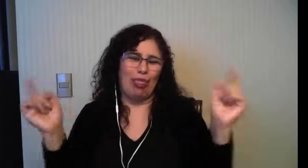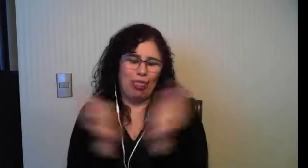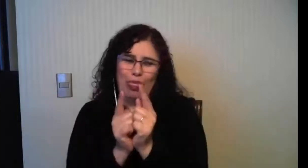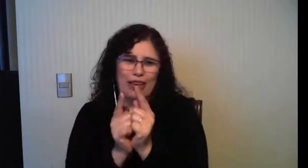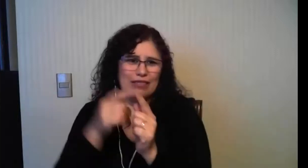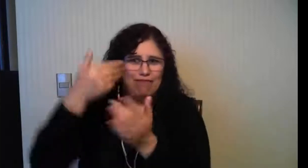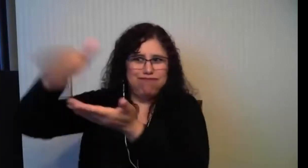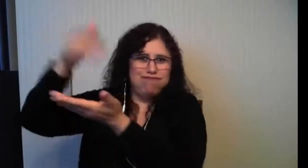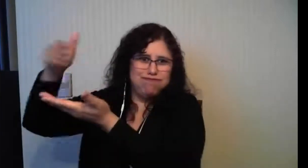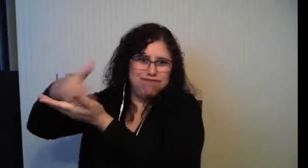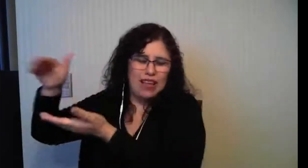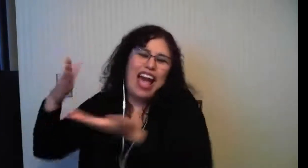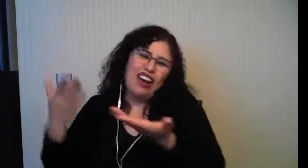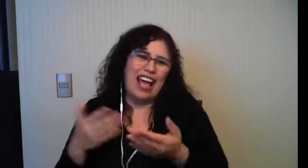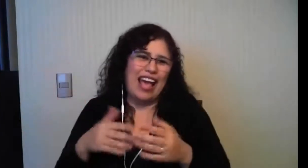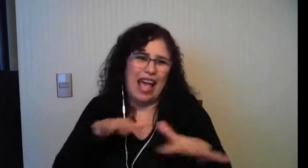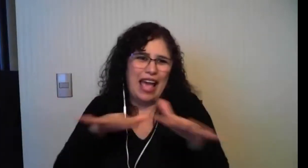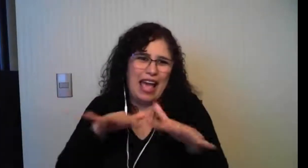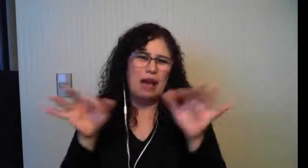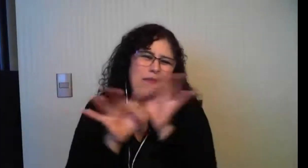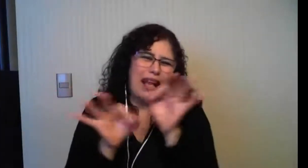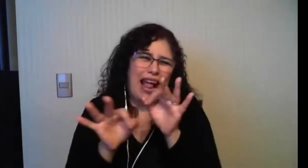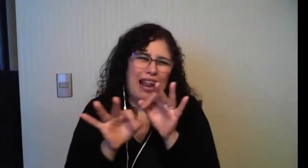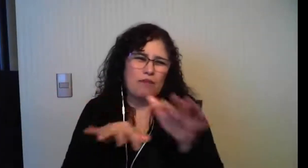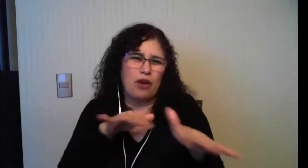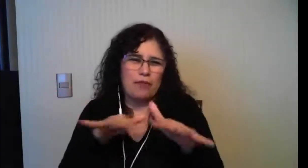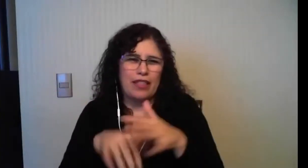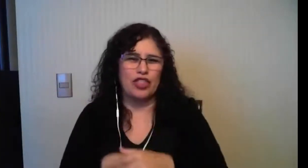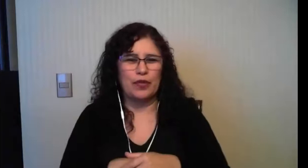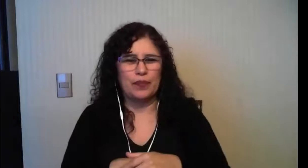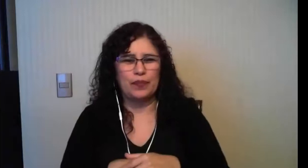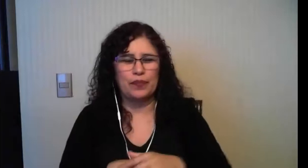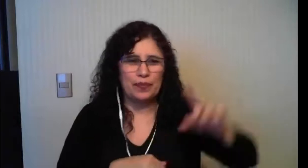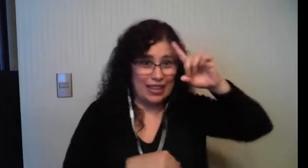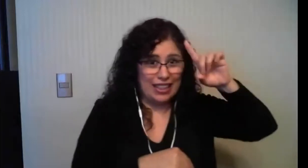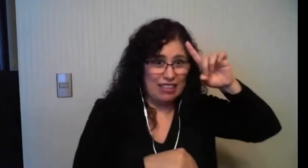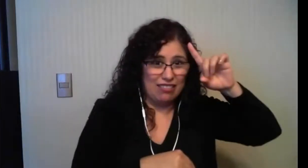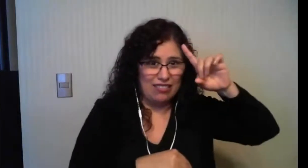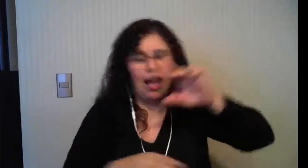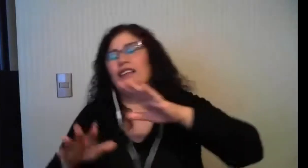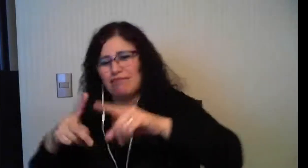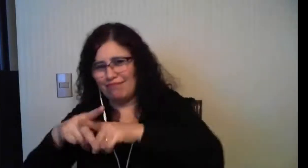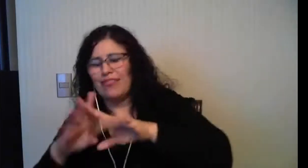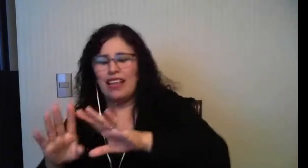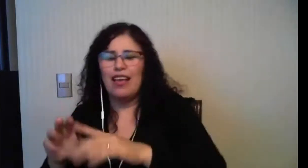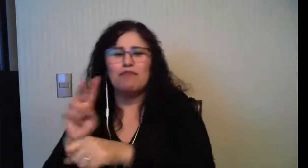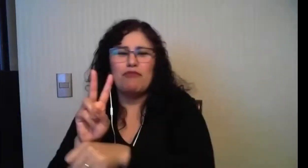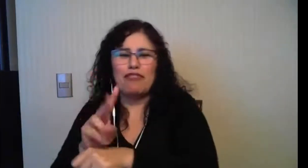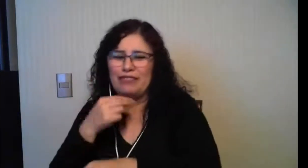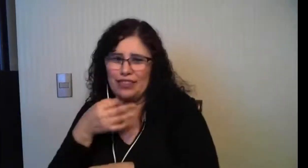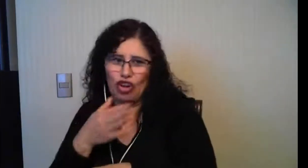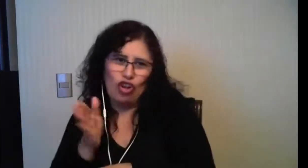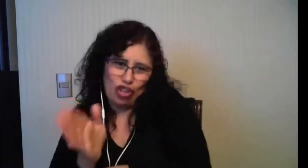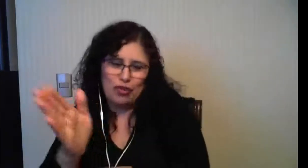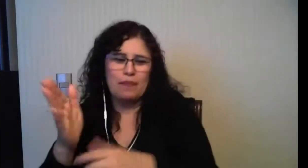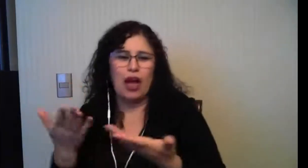que en el fondo es para explicar el movimiento, ¿ya? Pero Yo creo comprender el que, movimiento, por ejemplo, para que una persona pueda tomar el lápiz